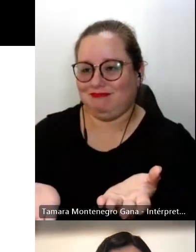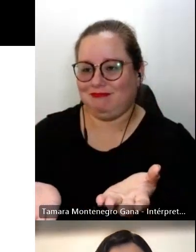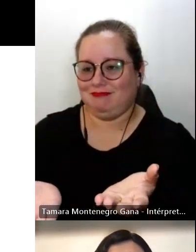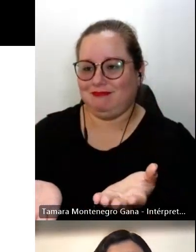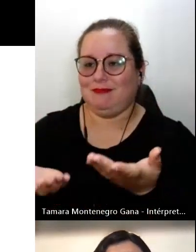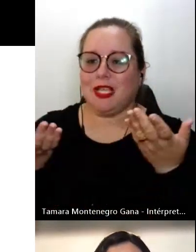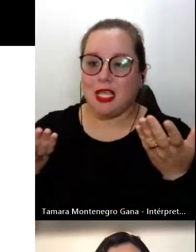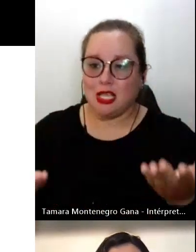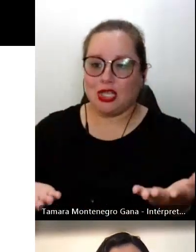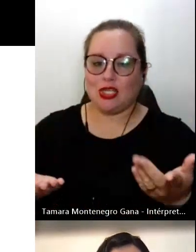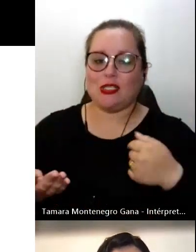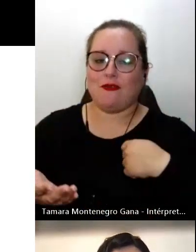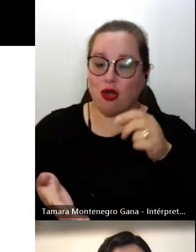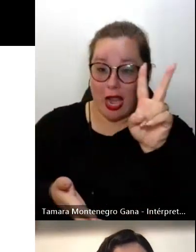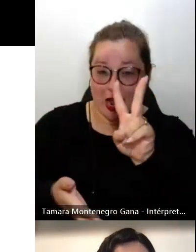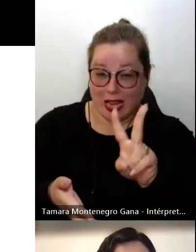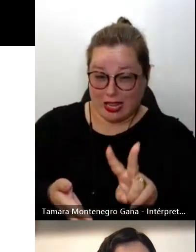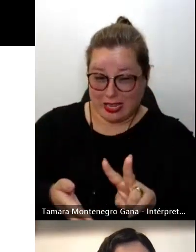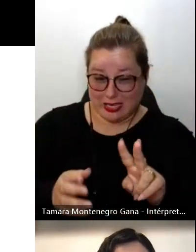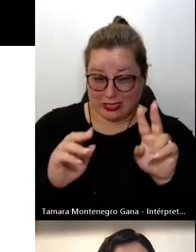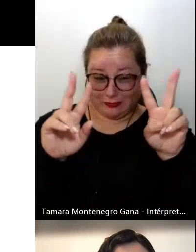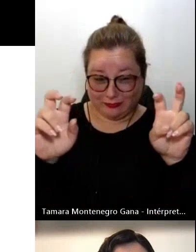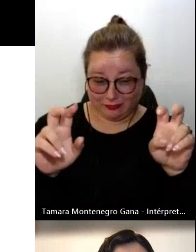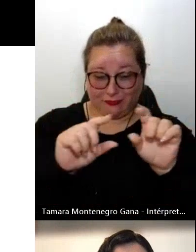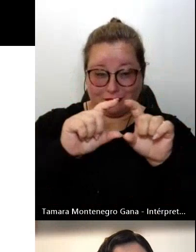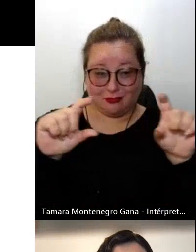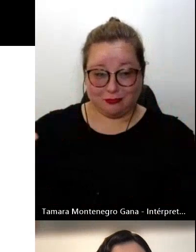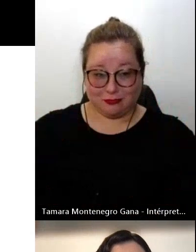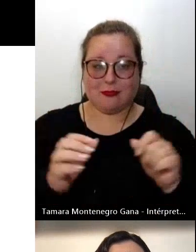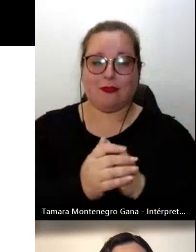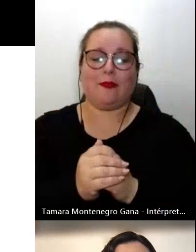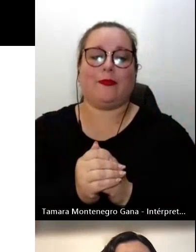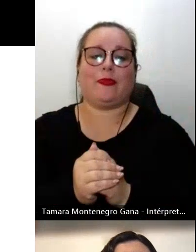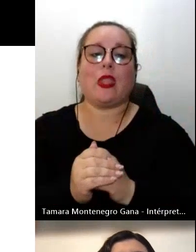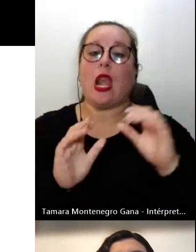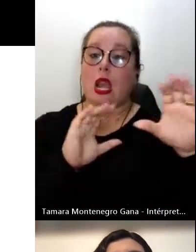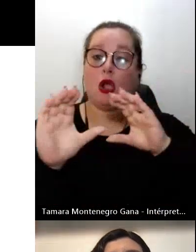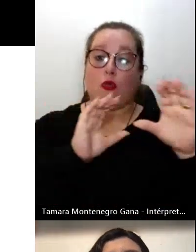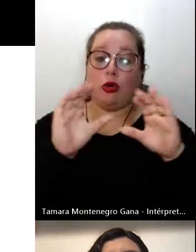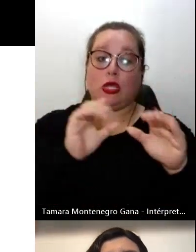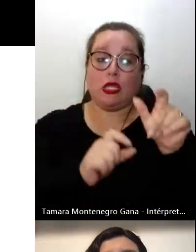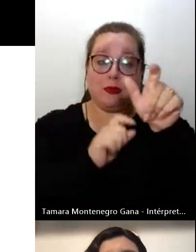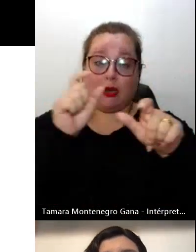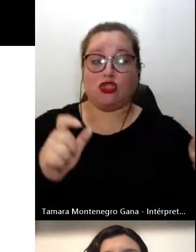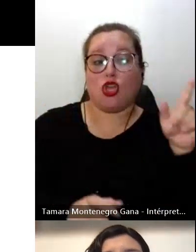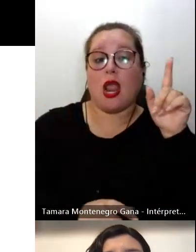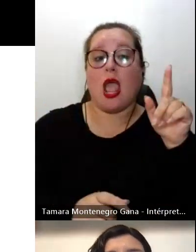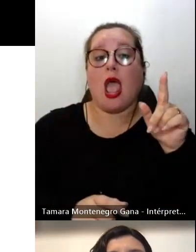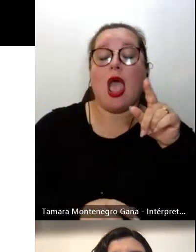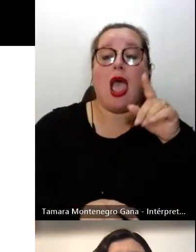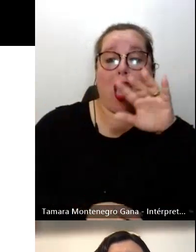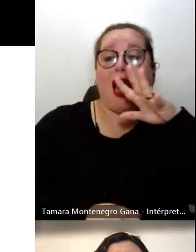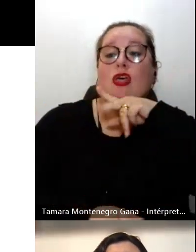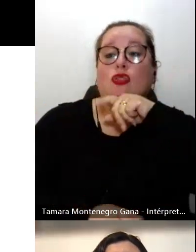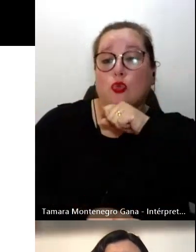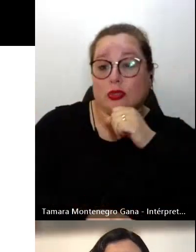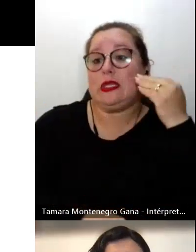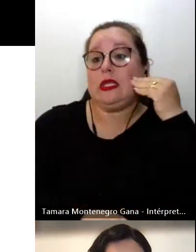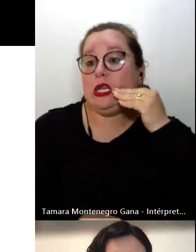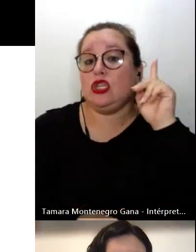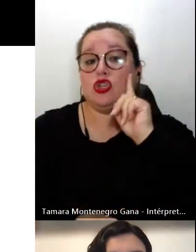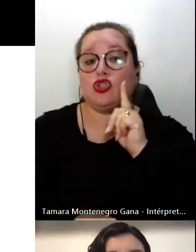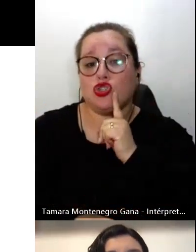Entonces, les voy a leer también esta frase. Dice, la comunicación entre adultos sordos y niños sordos se encuentra